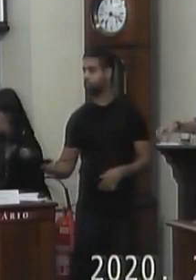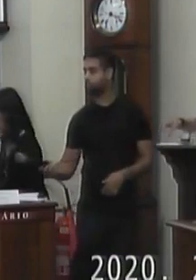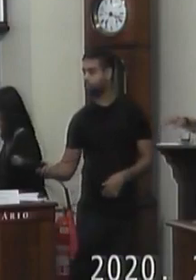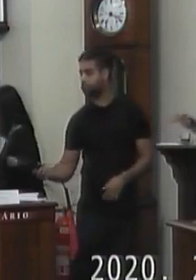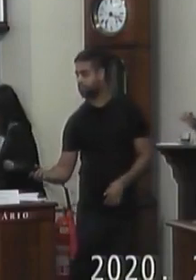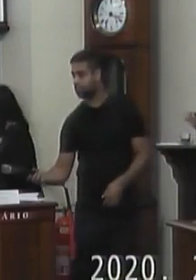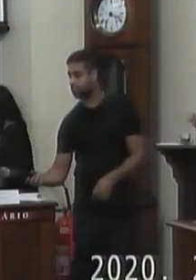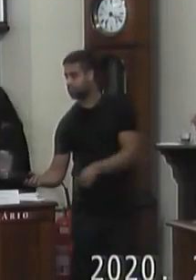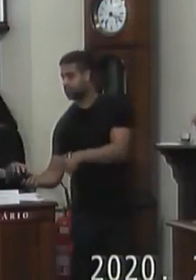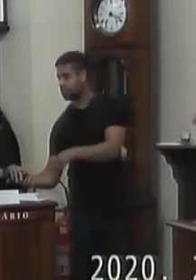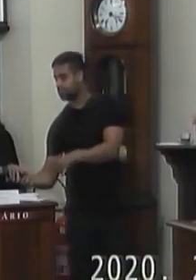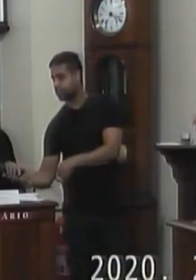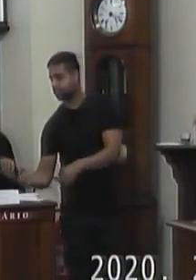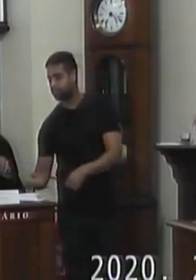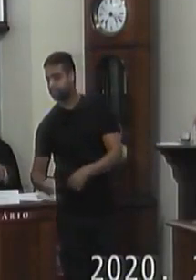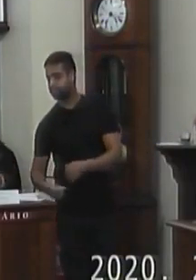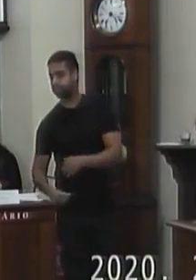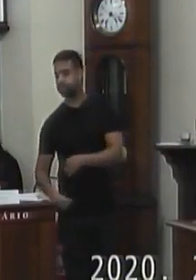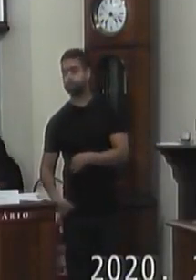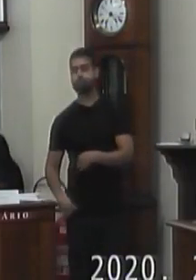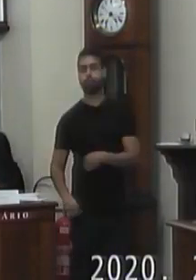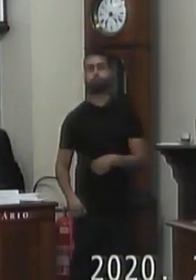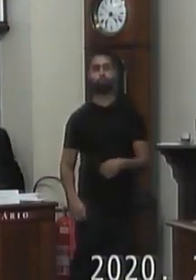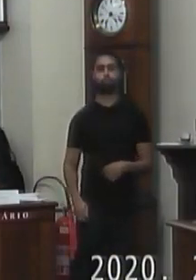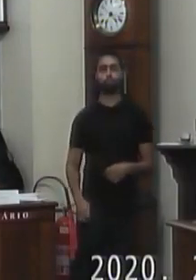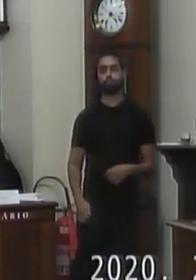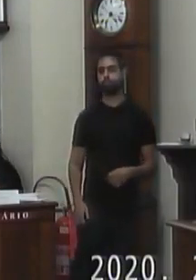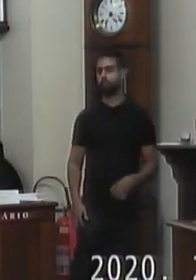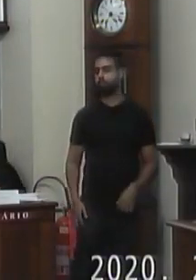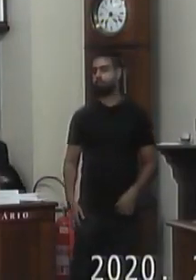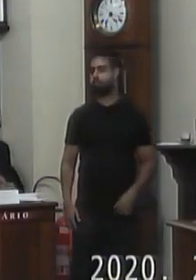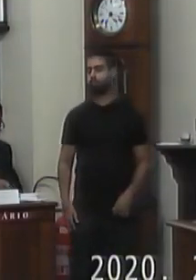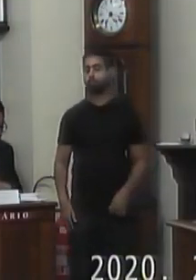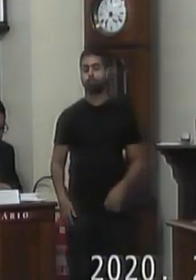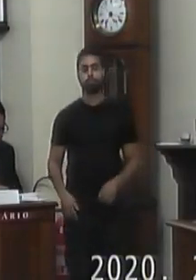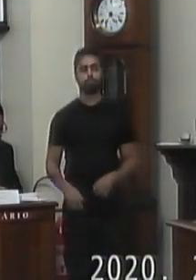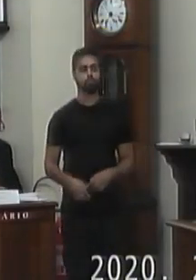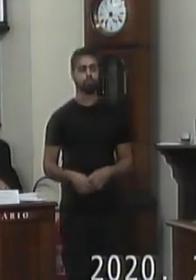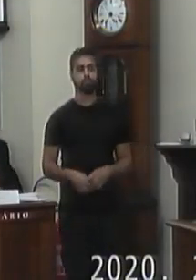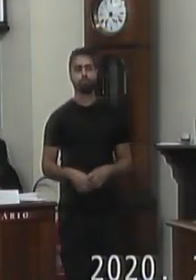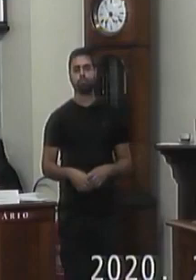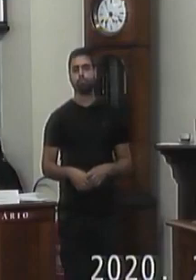ressalta que foi uma iniciativa do vereador Dr. Saulo, do vereador David. Eu acho que isso é muito